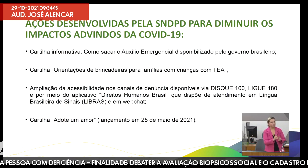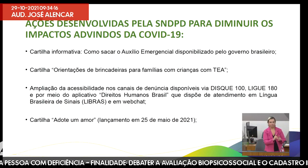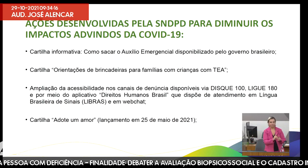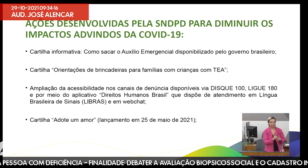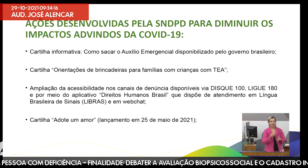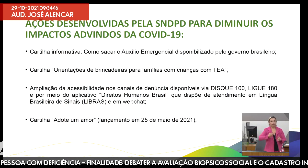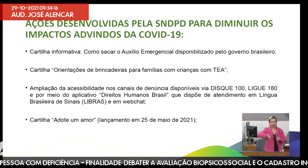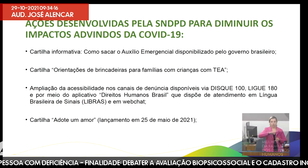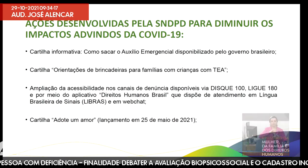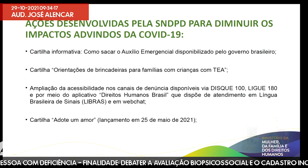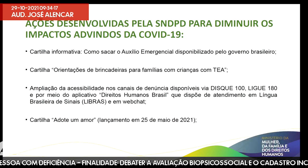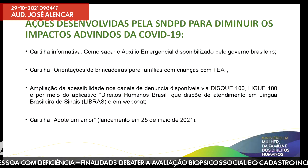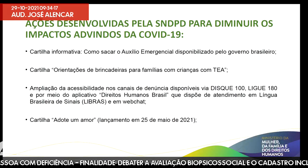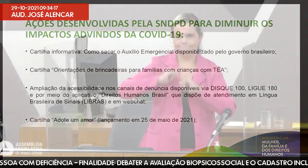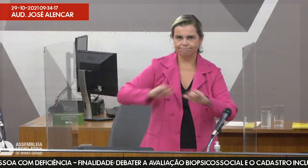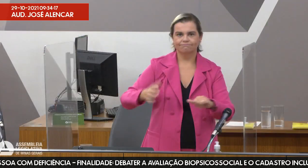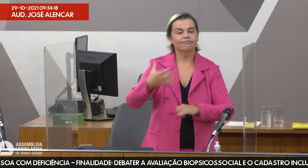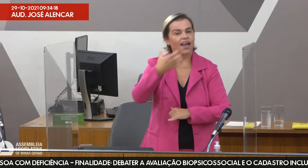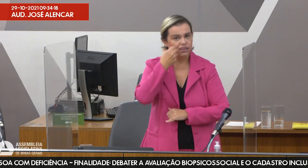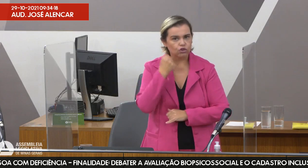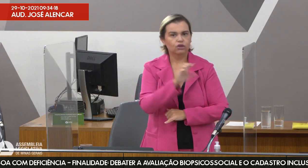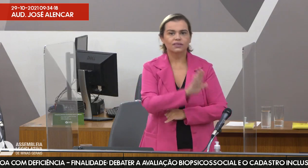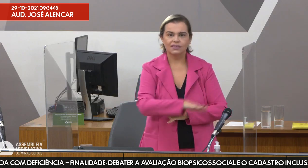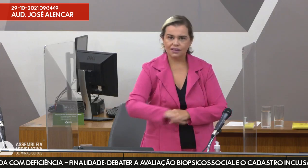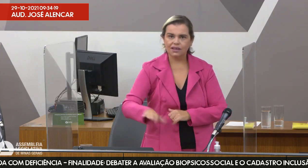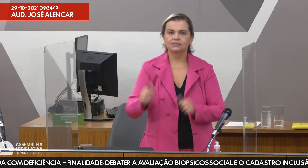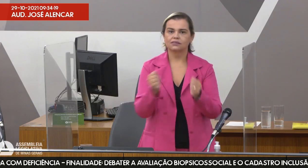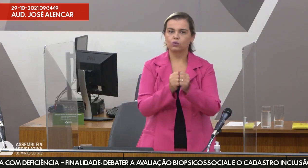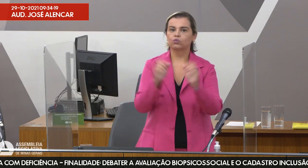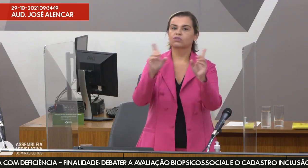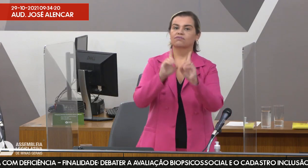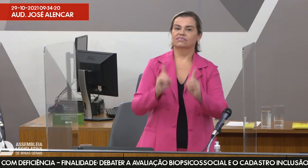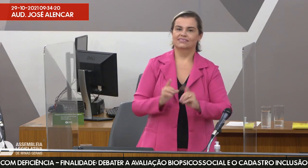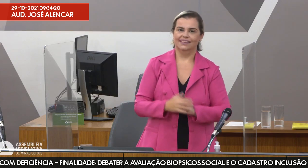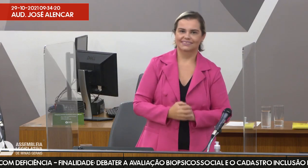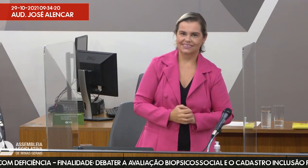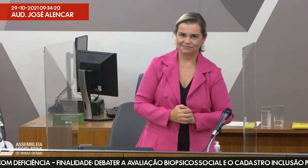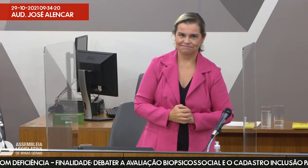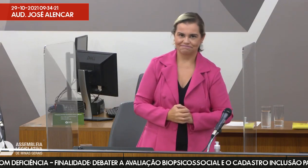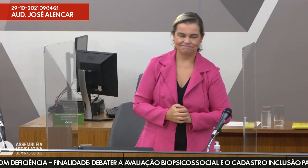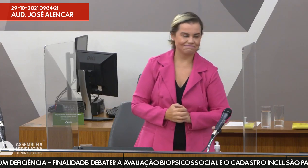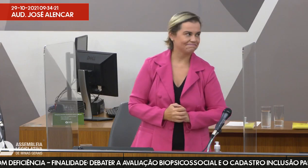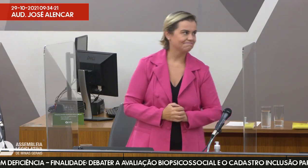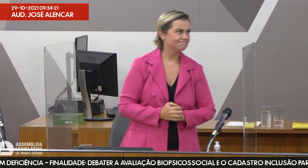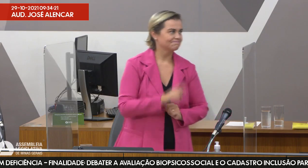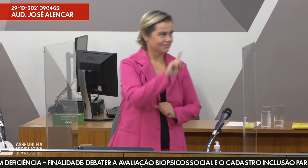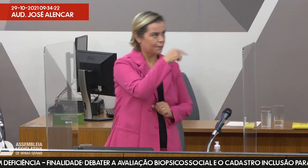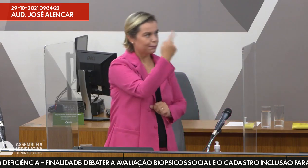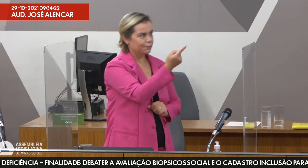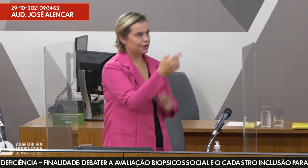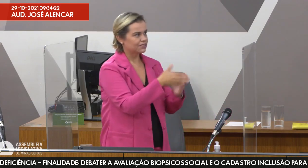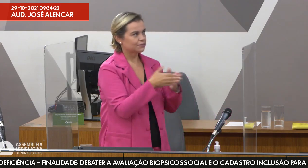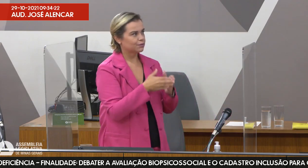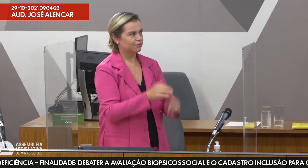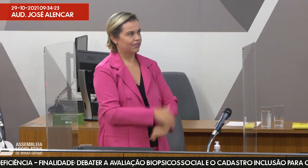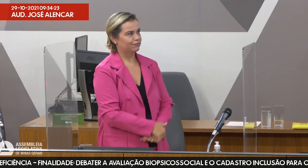deficiência têm ainda mais dificuldade nesse processo. São deixadas para trás. Então,